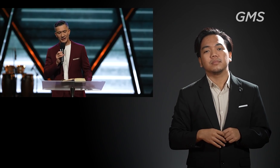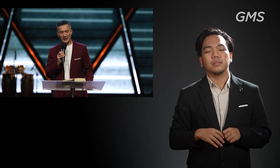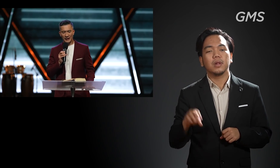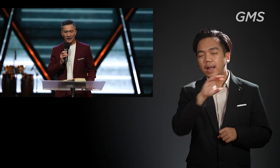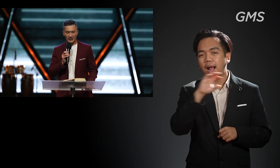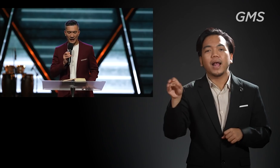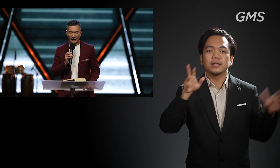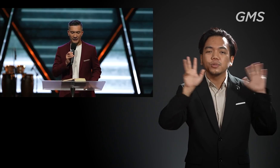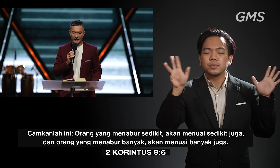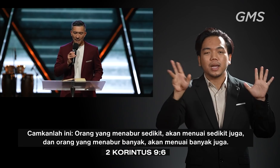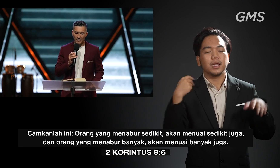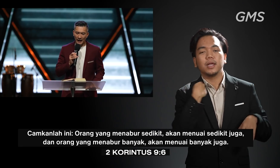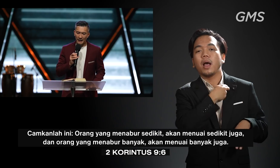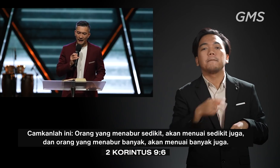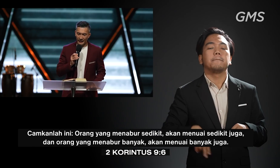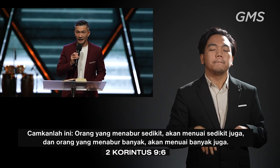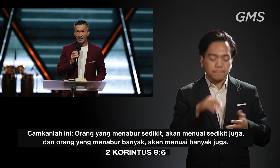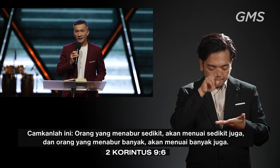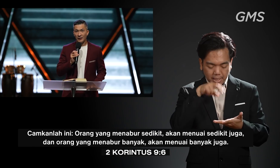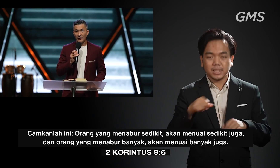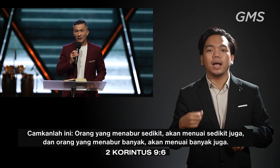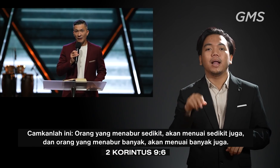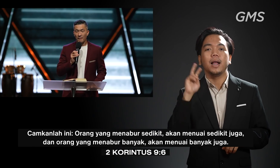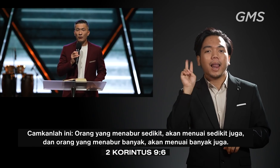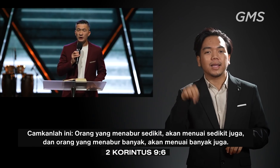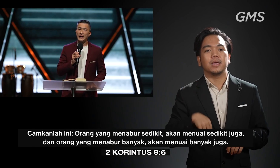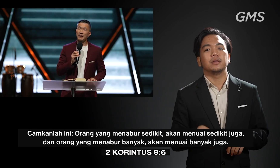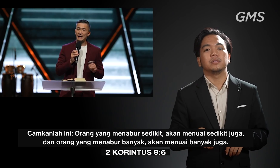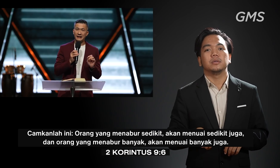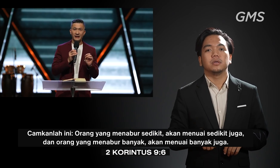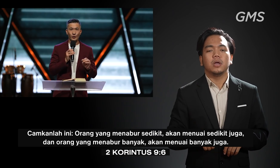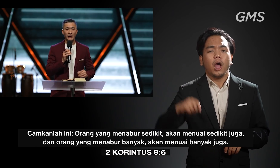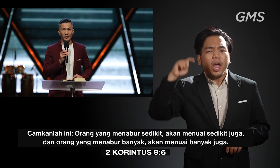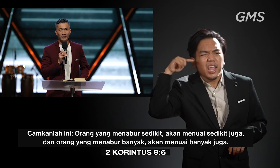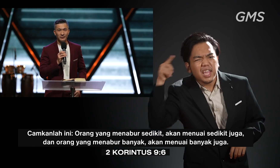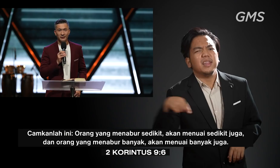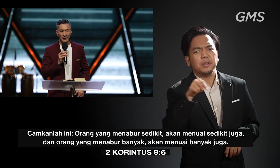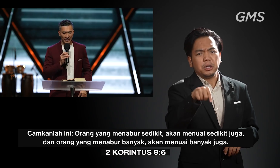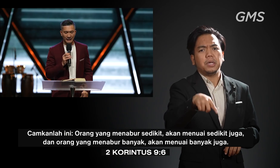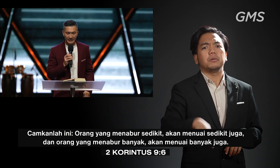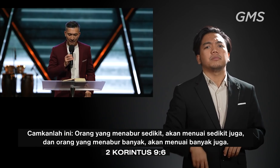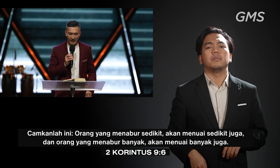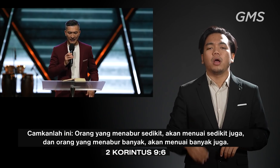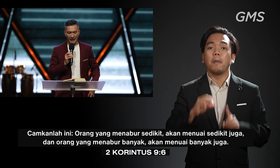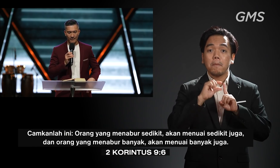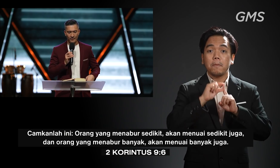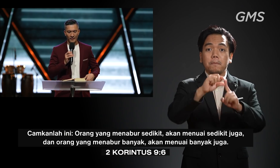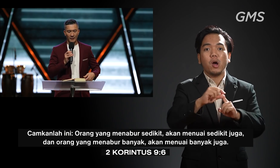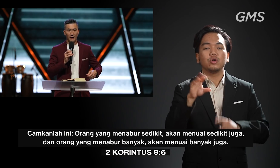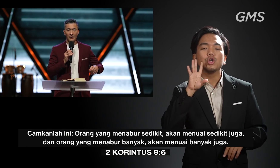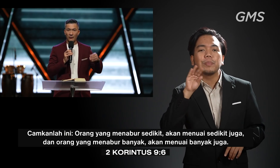kita baca sekali lagi. Camkanlah ini. Paulus hendak menekankan sesuatu. Dia berkata